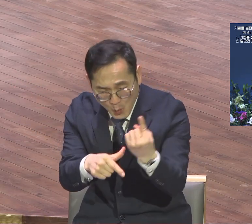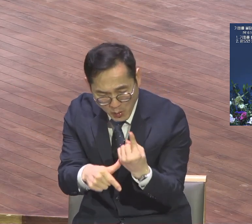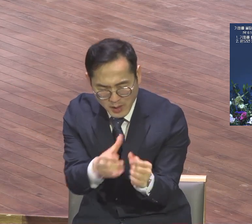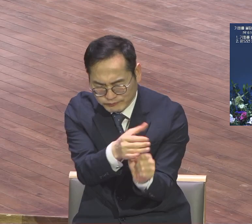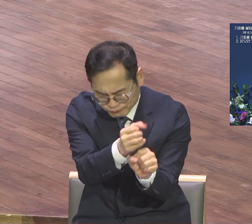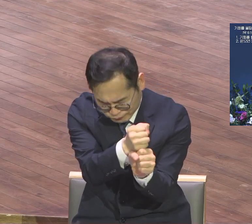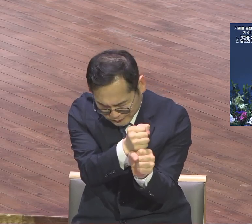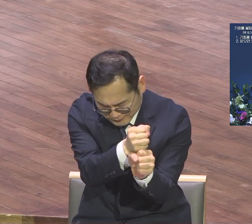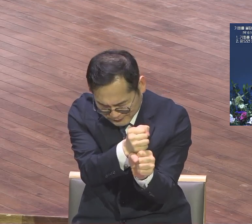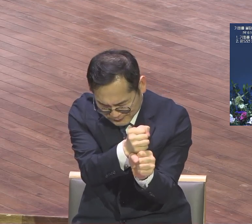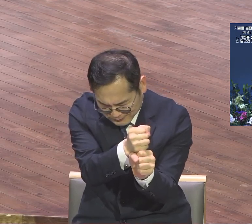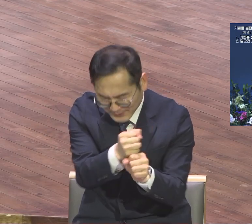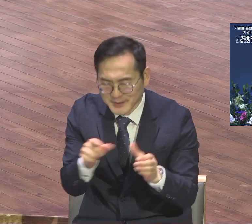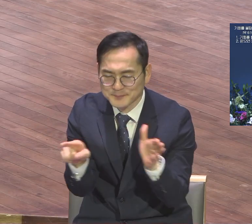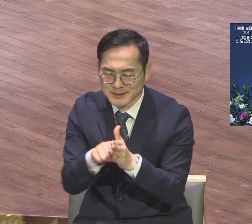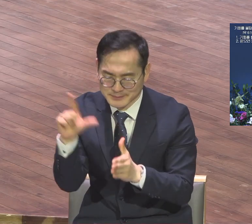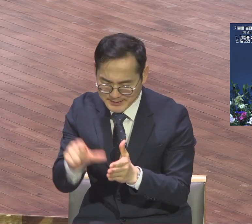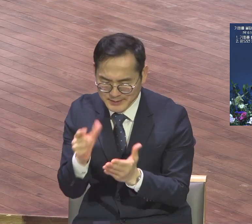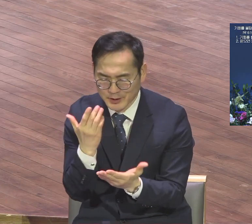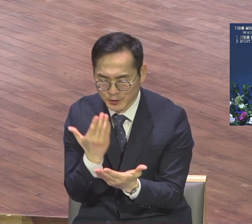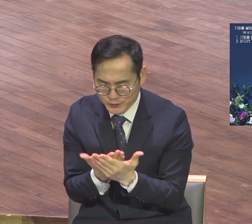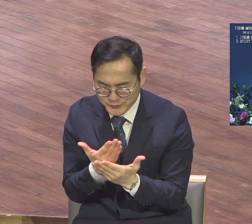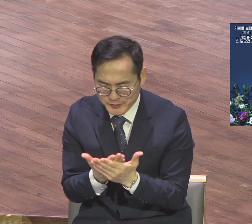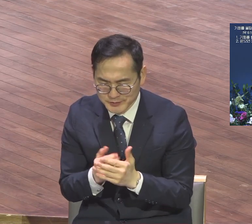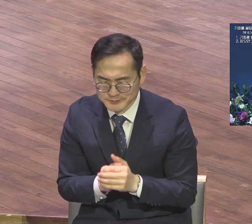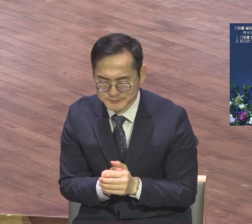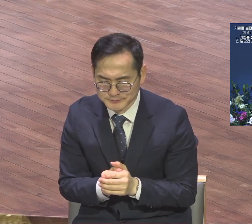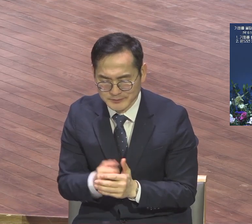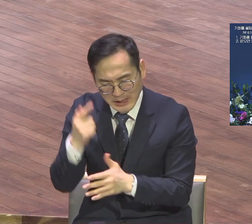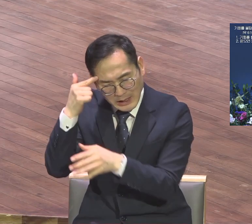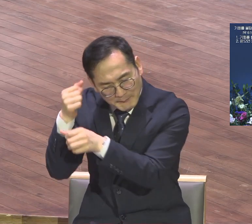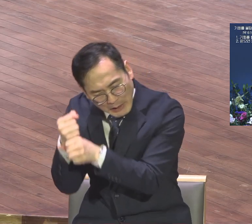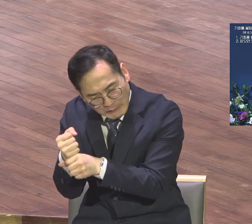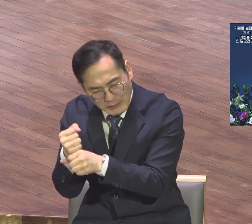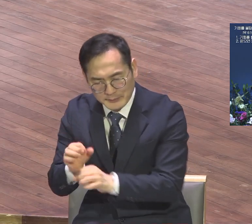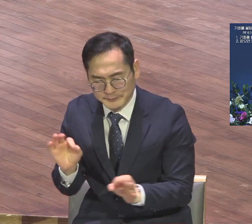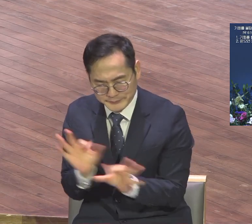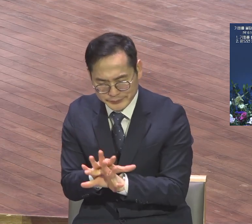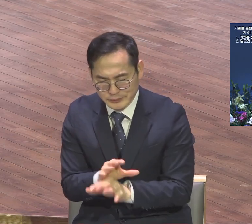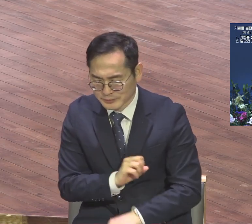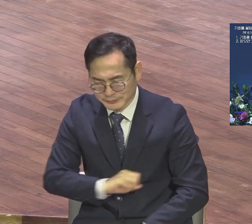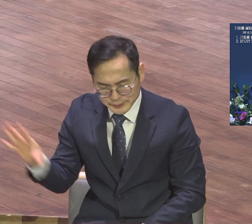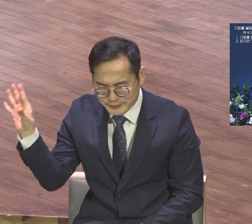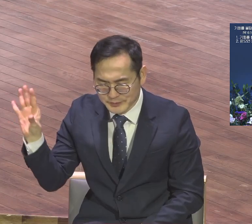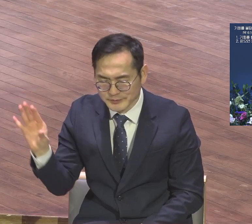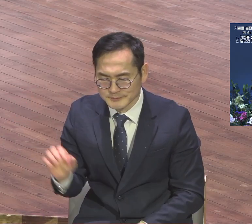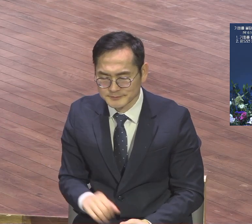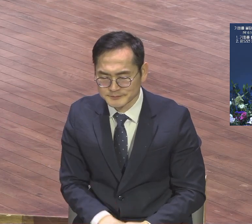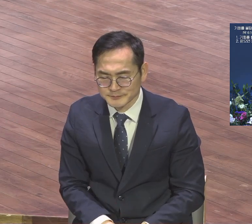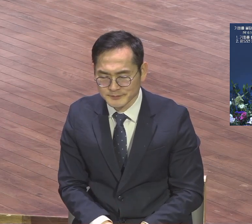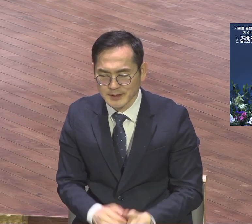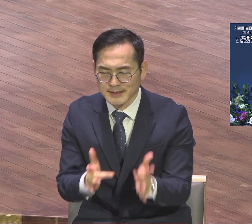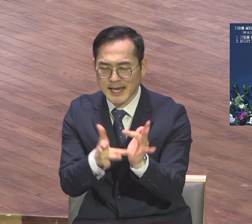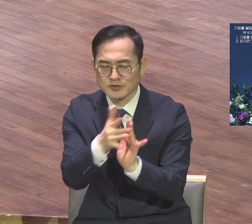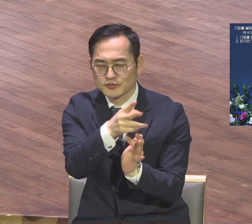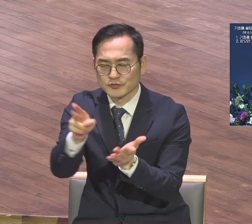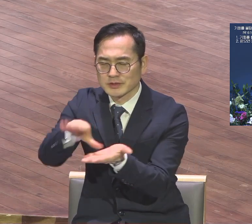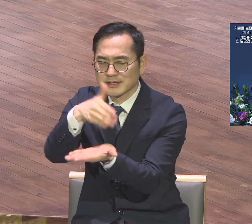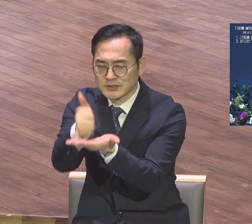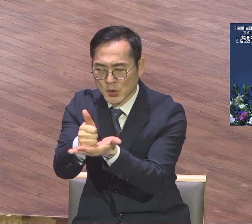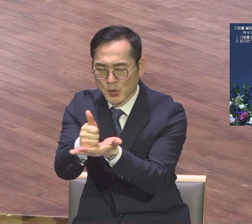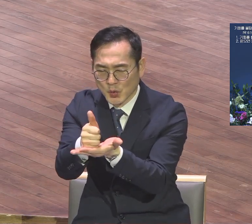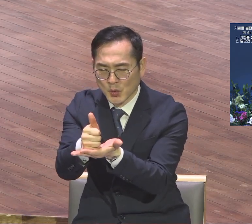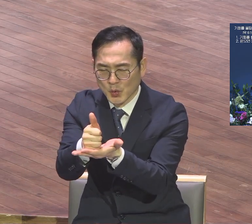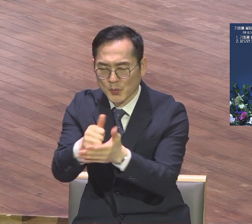믿음의 삶을 살게 하여 주옵소서. 모든 편견, 선입견 다 내려놓고 정말로 예수가 그리스도라는